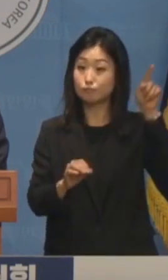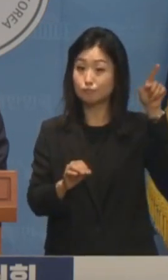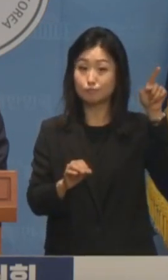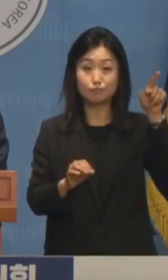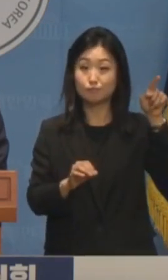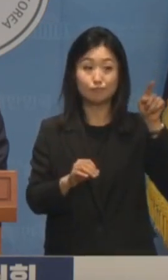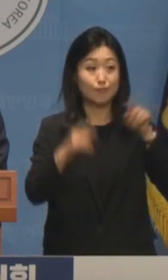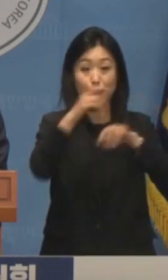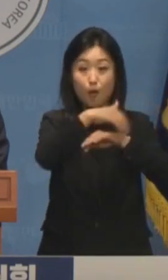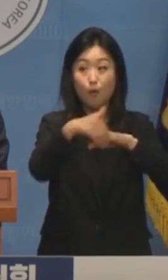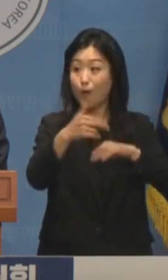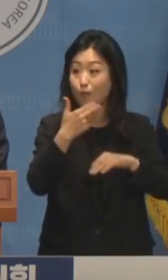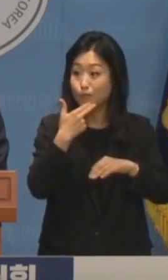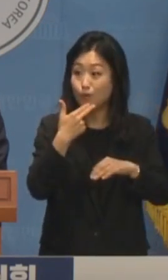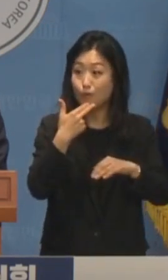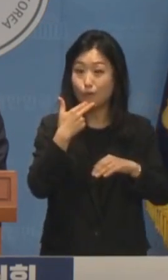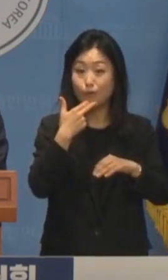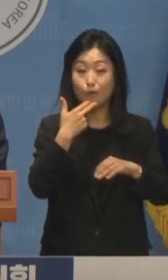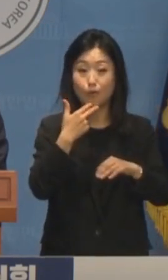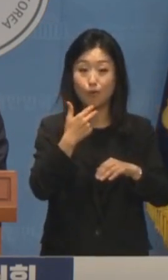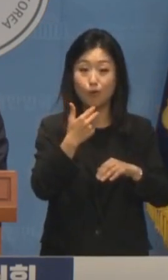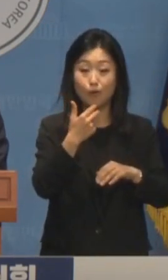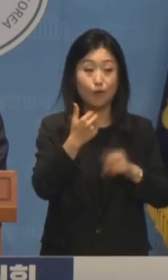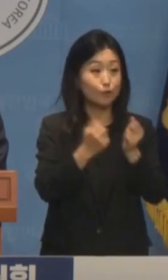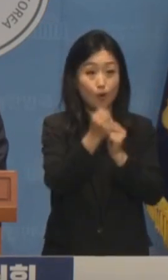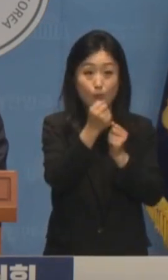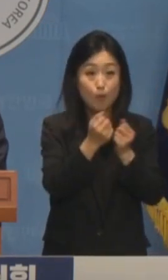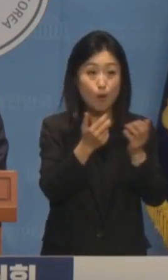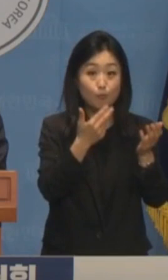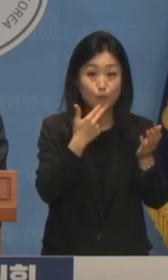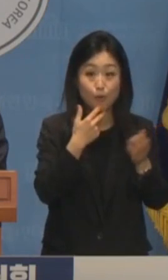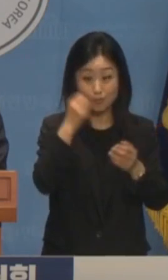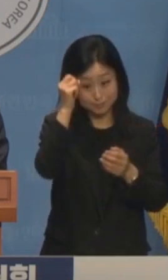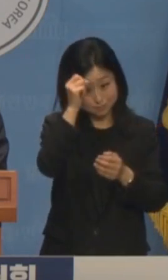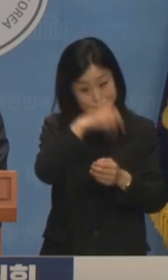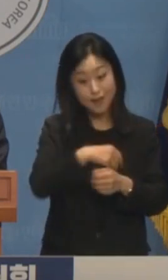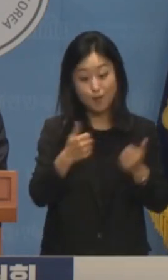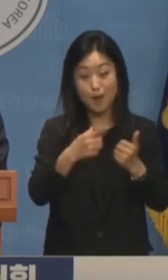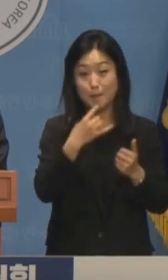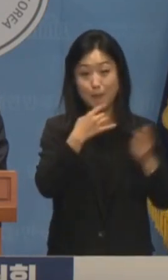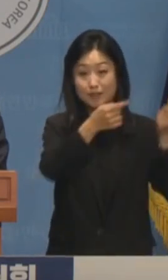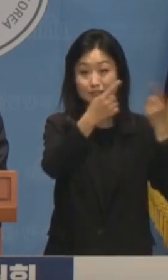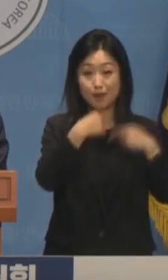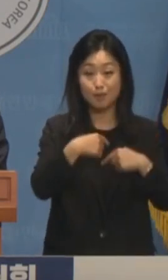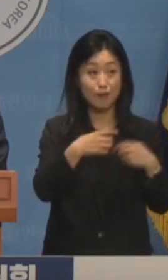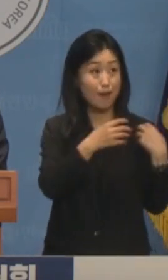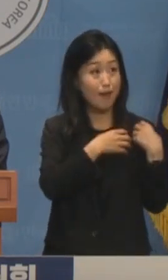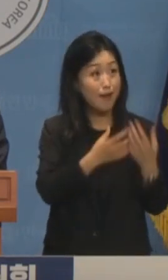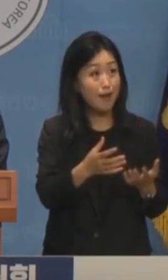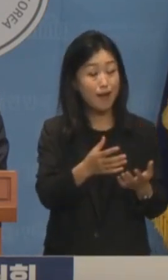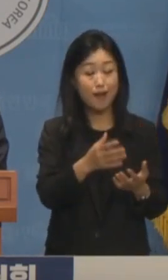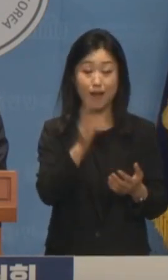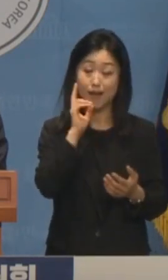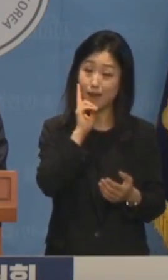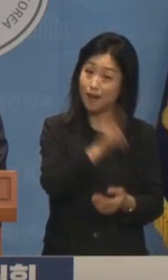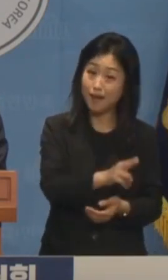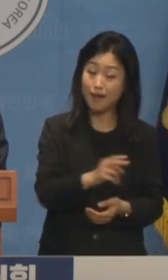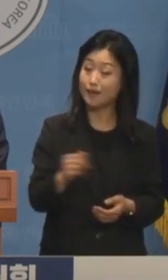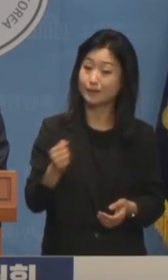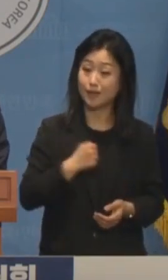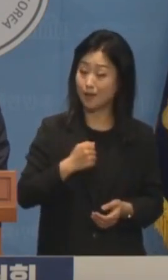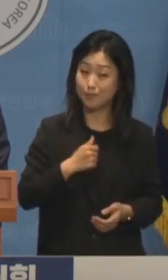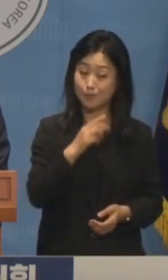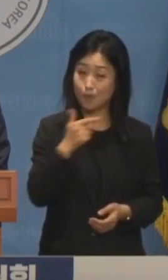아무런 입장과 대책을 마련해 오지 않고 회의에만 참석했던 환경부의 무책임한 태도, 정말 답답하고